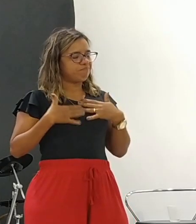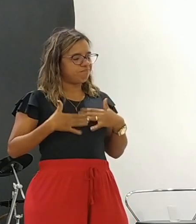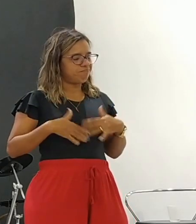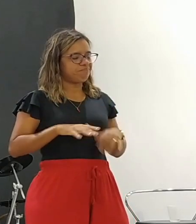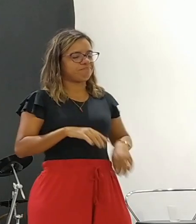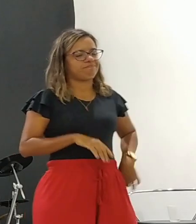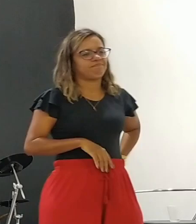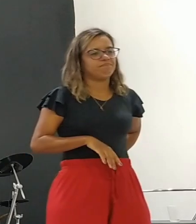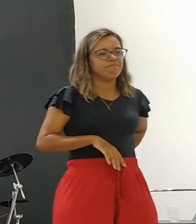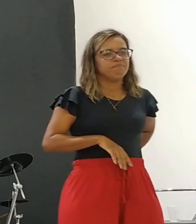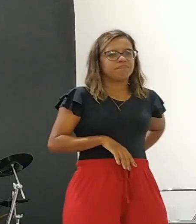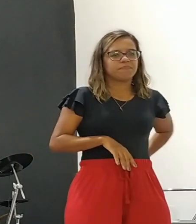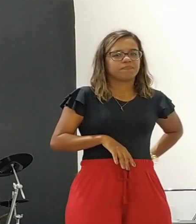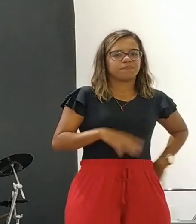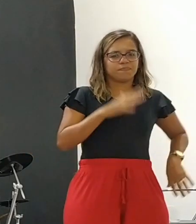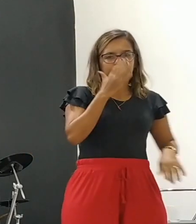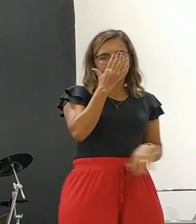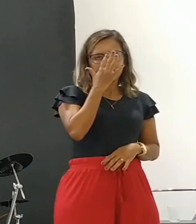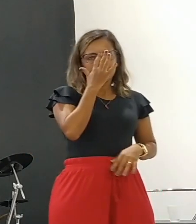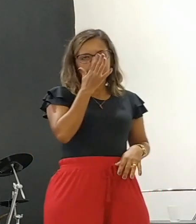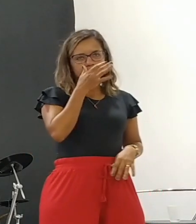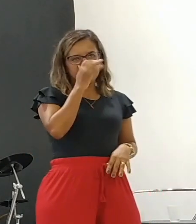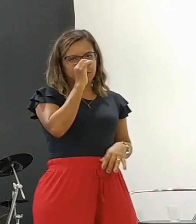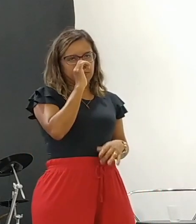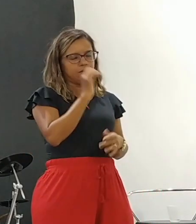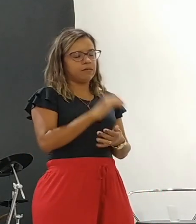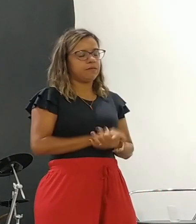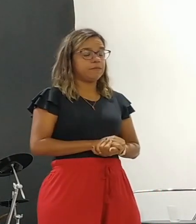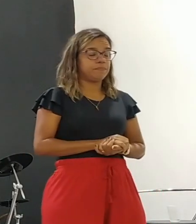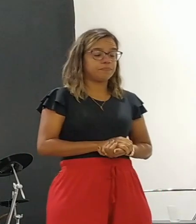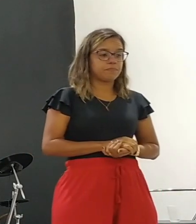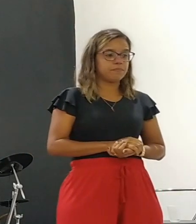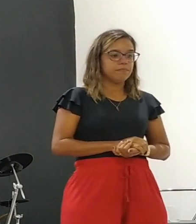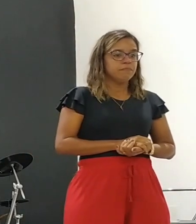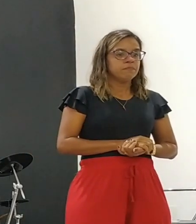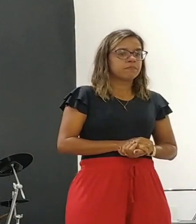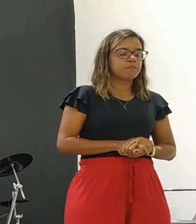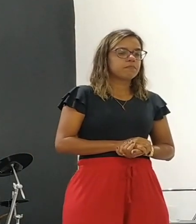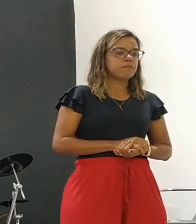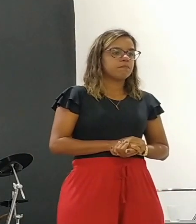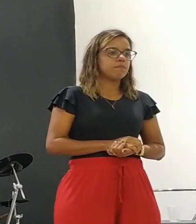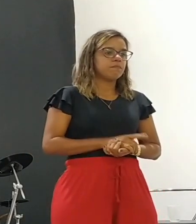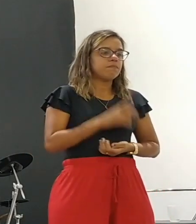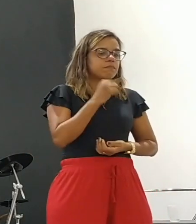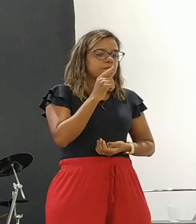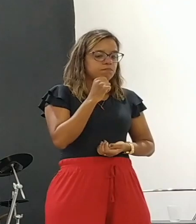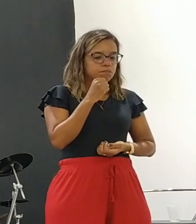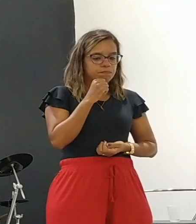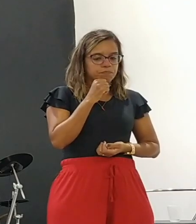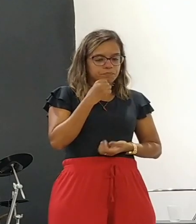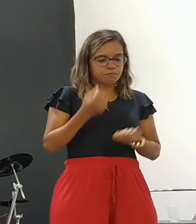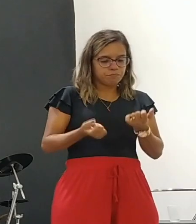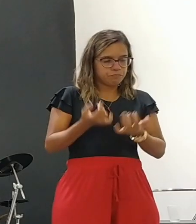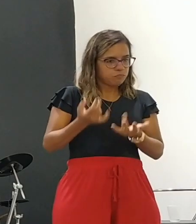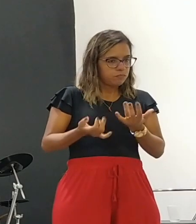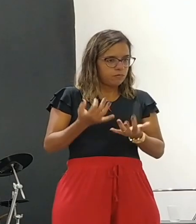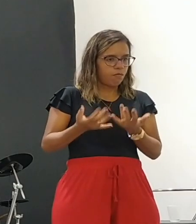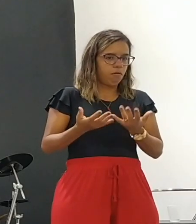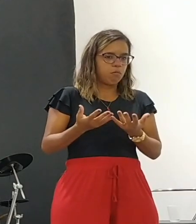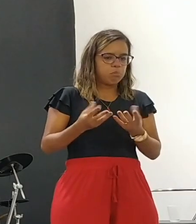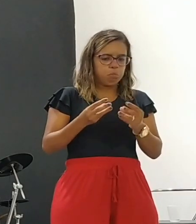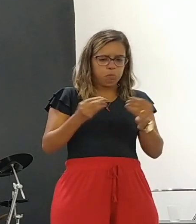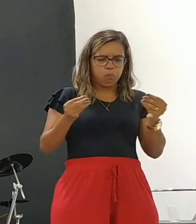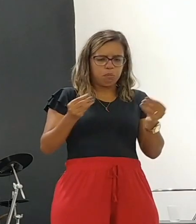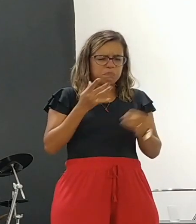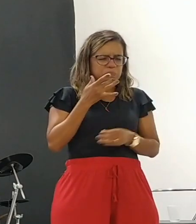comereis dele nada cru, nem cozido em água, porque cozido em água perde o sabor, né?